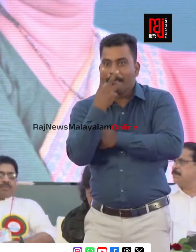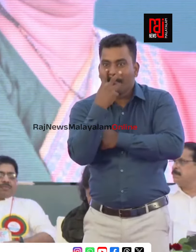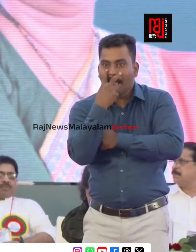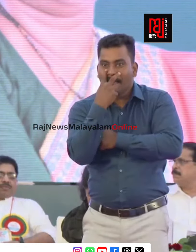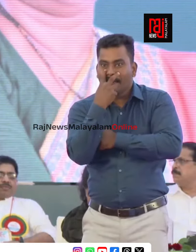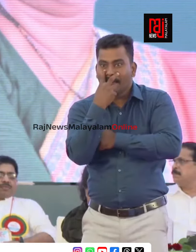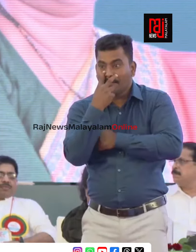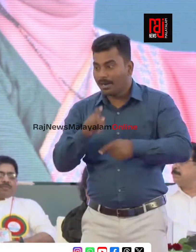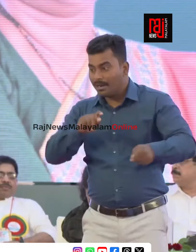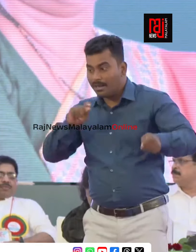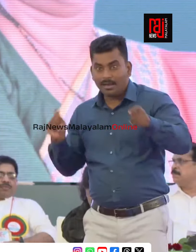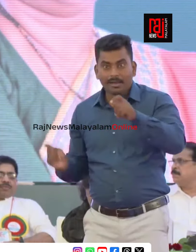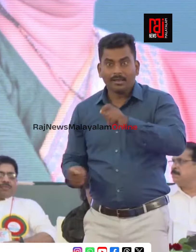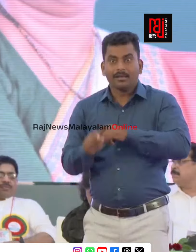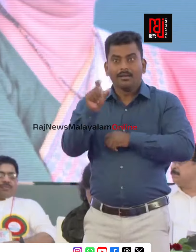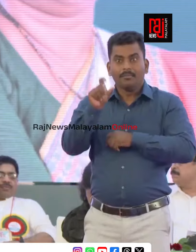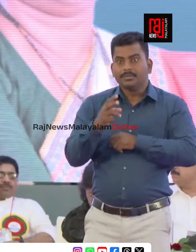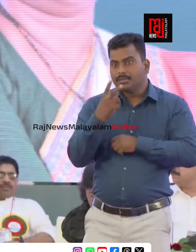വിജയത്തിലേക്ക് നയിച്ച